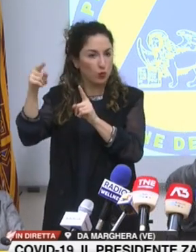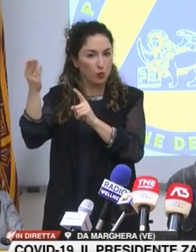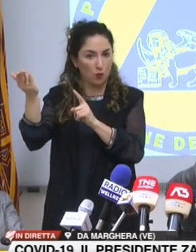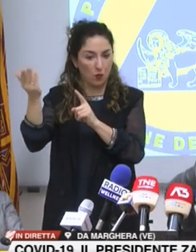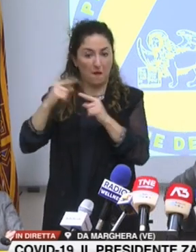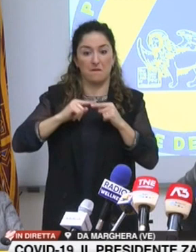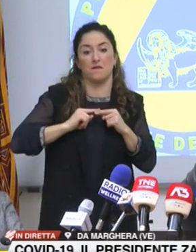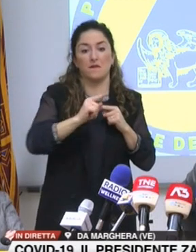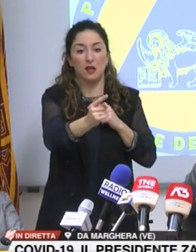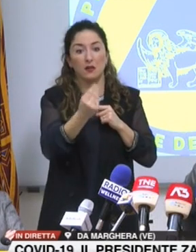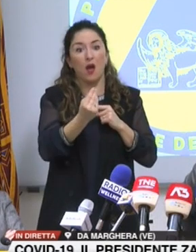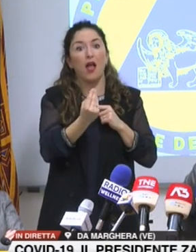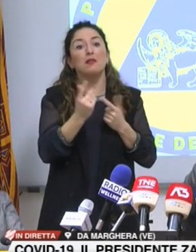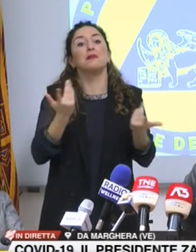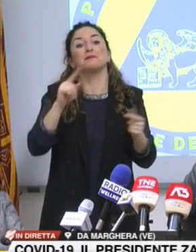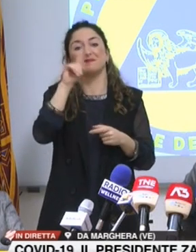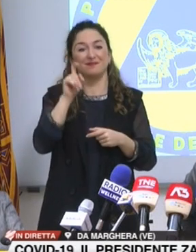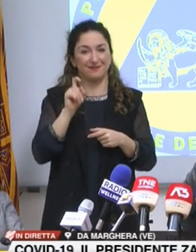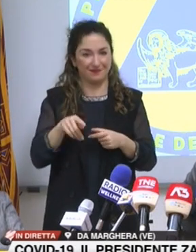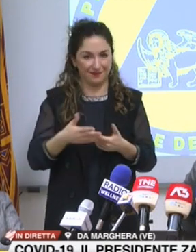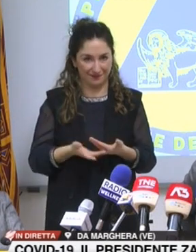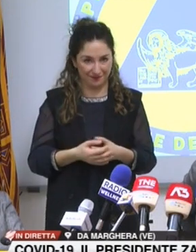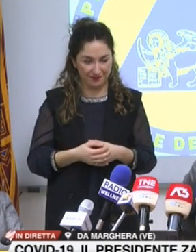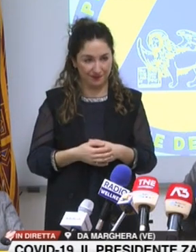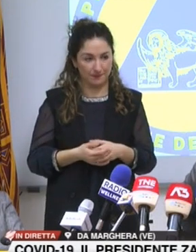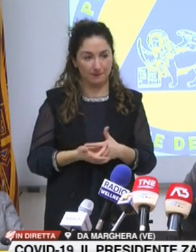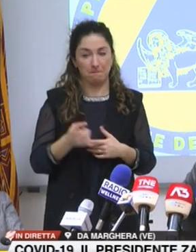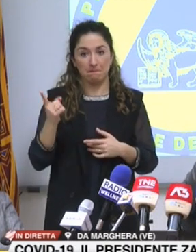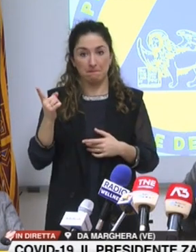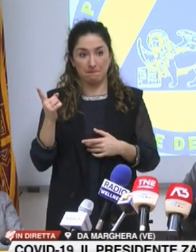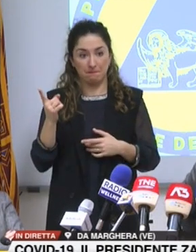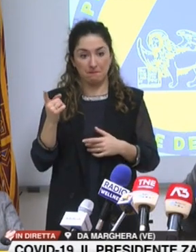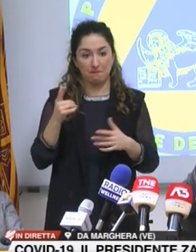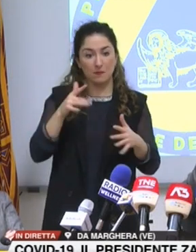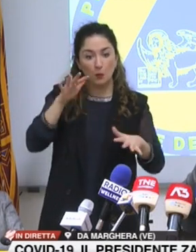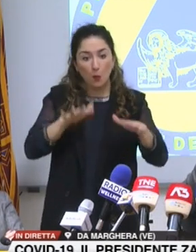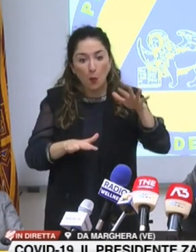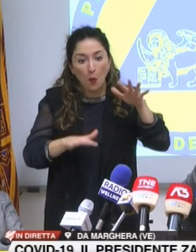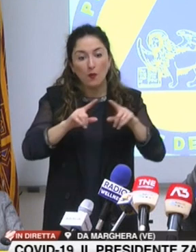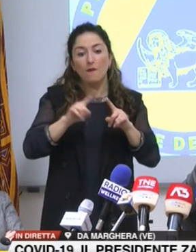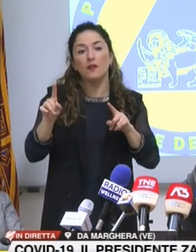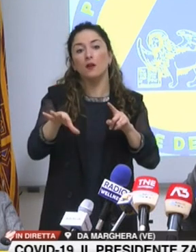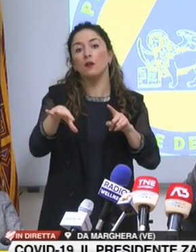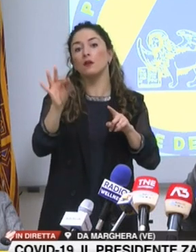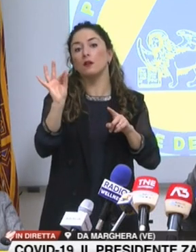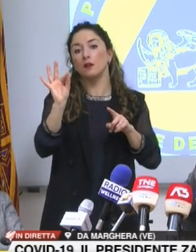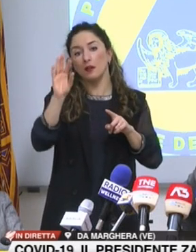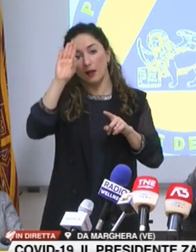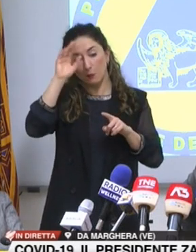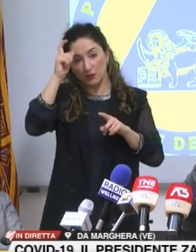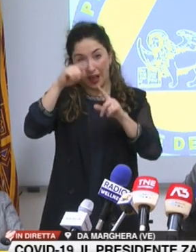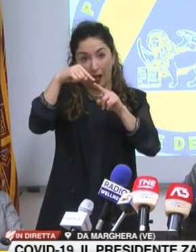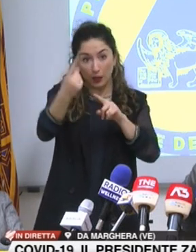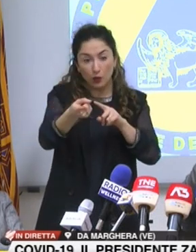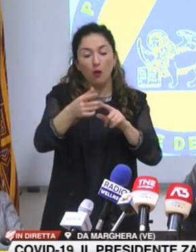a quando? Altro punto di domanda. Sarà un limbo fino all'elezione del capo dello Stato? Sarà un